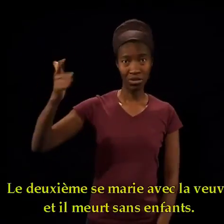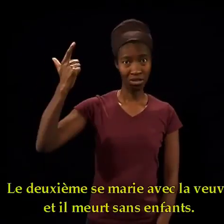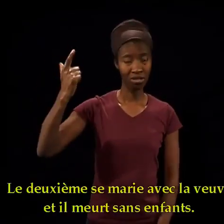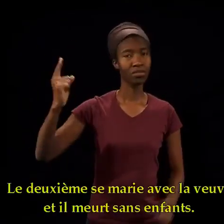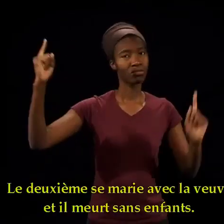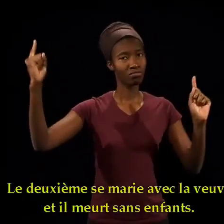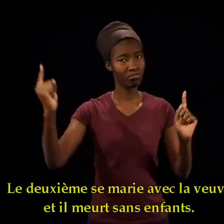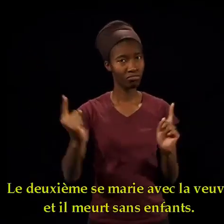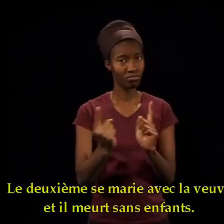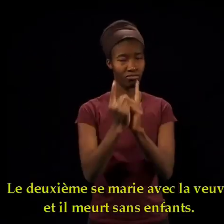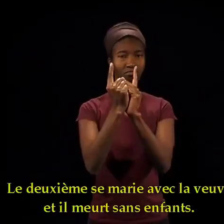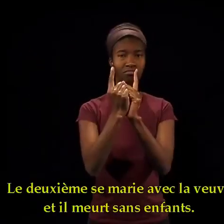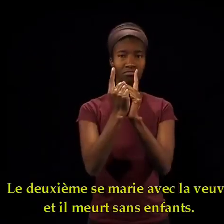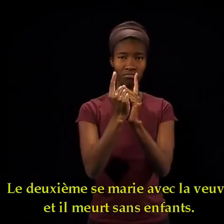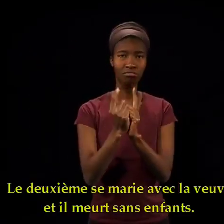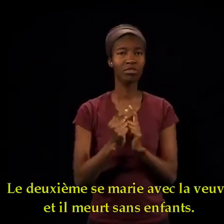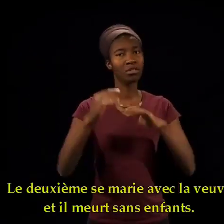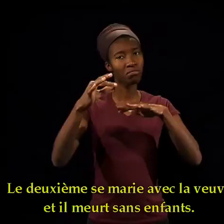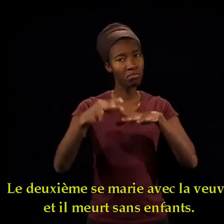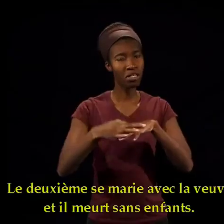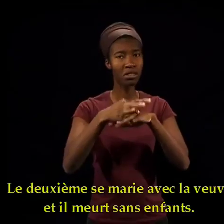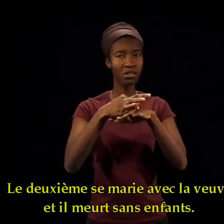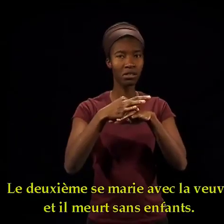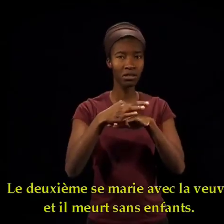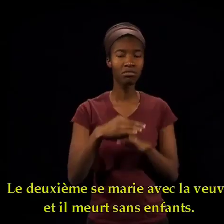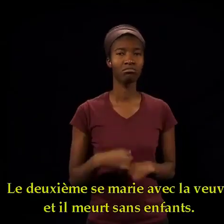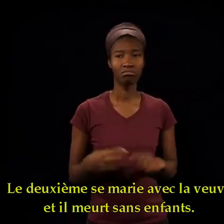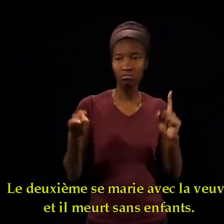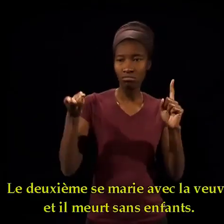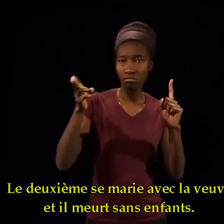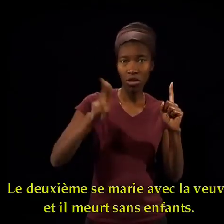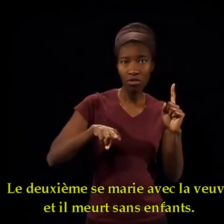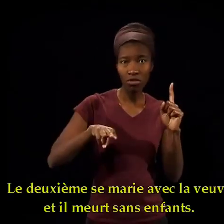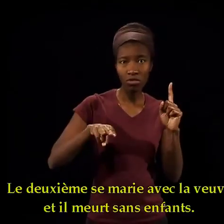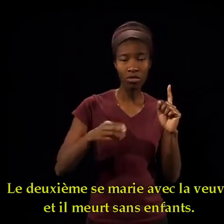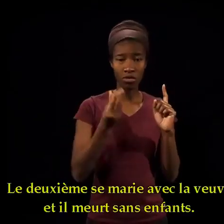Le deuxième se marie avec la veuve et il meurt sans enfant.